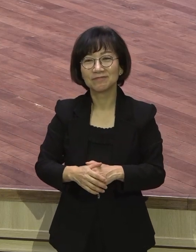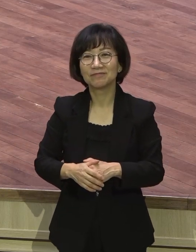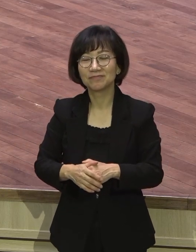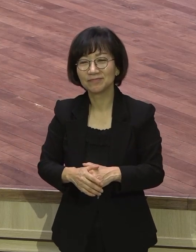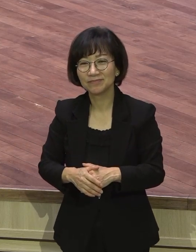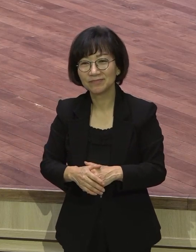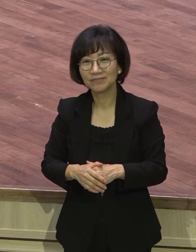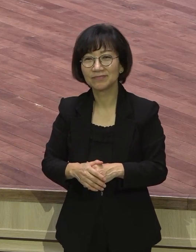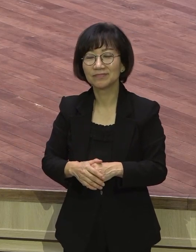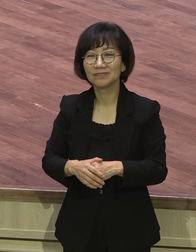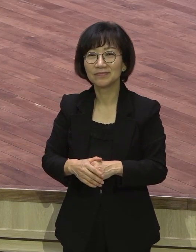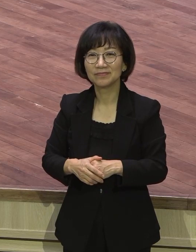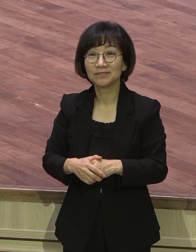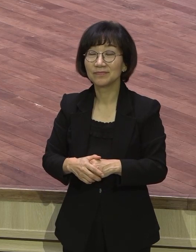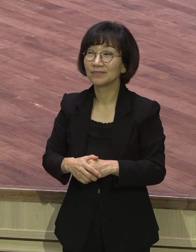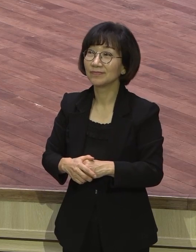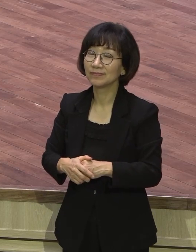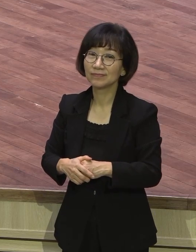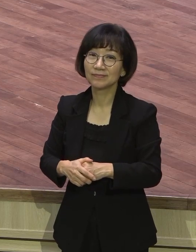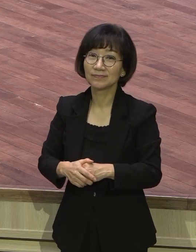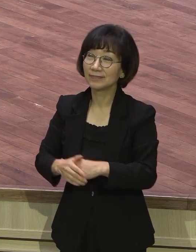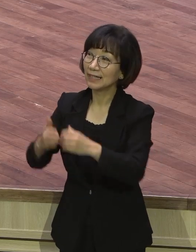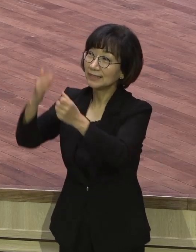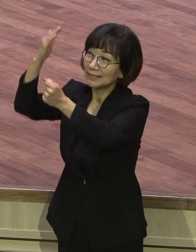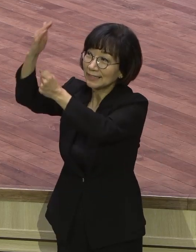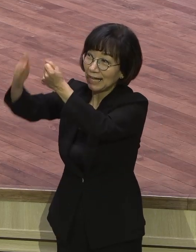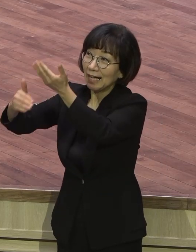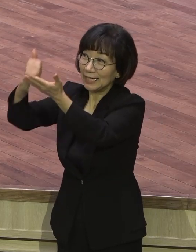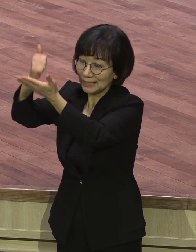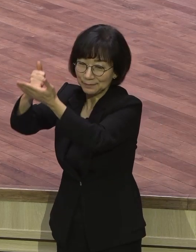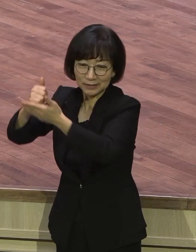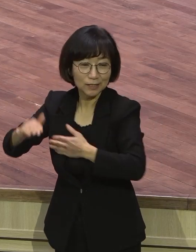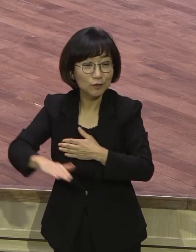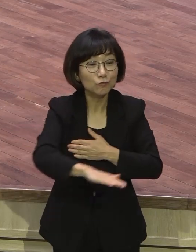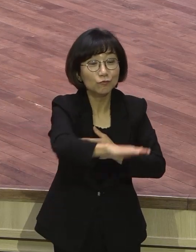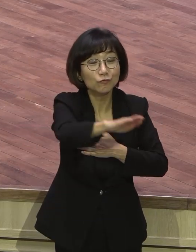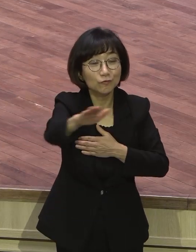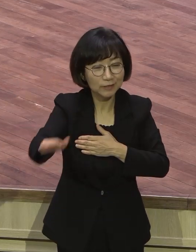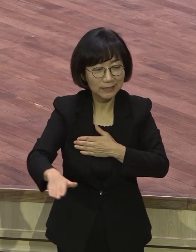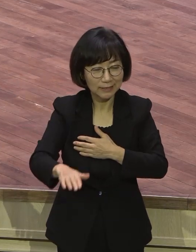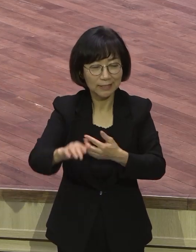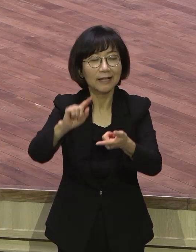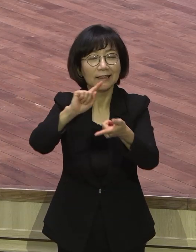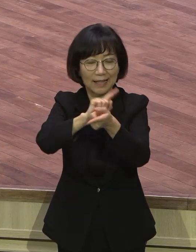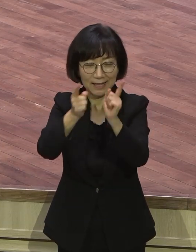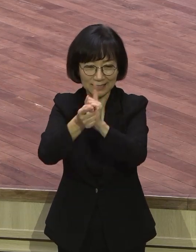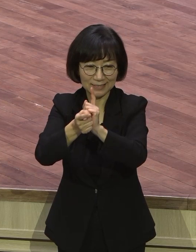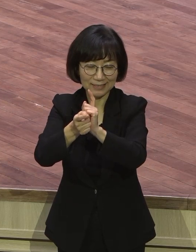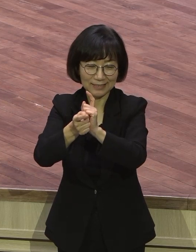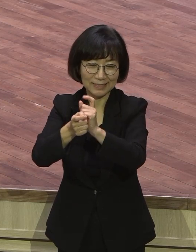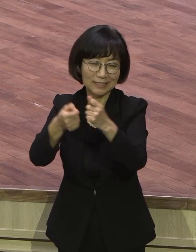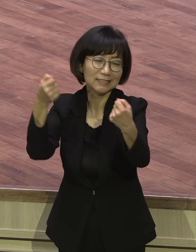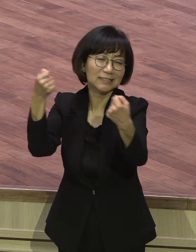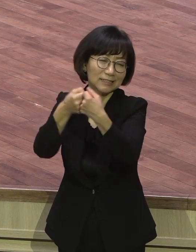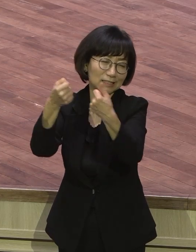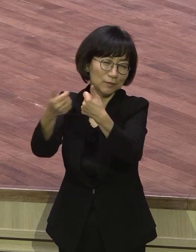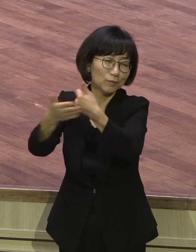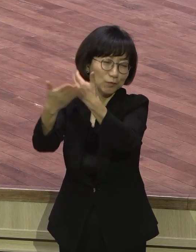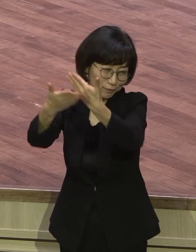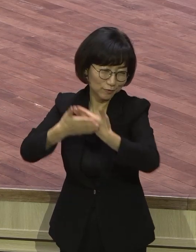하나님께서 우리를 대시해서 싸우신다. 요아 니시 나를 대시해서